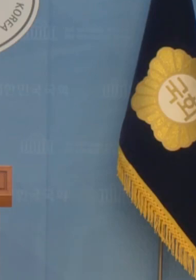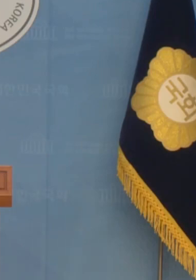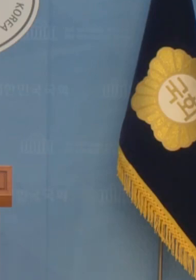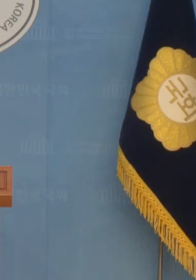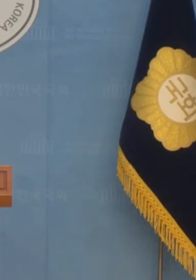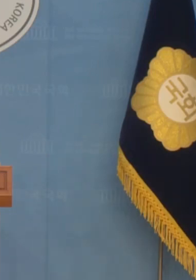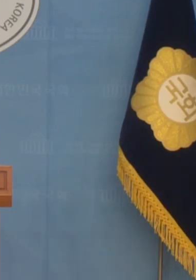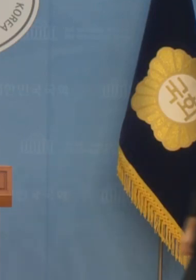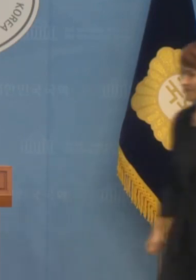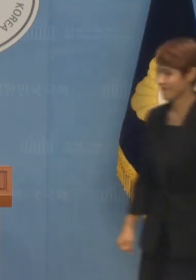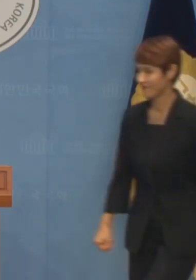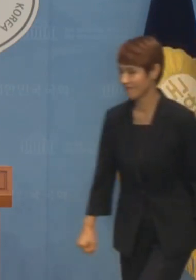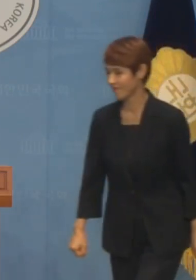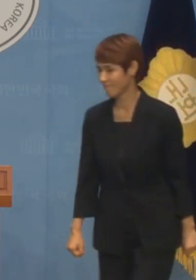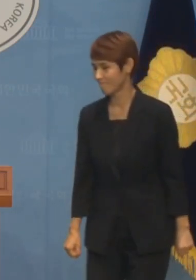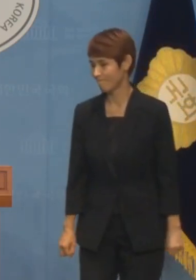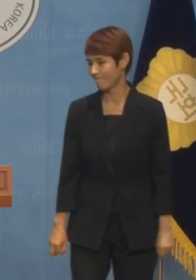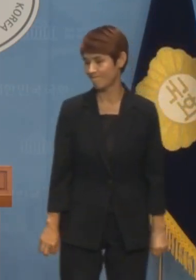안녕하세요.